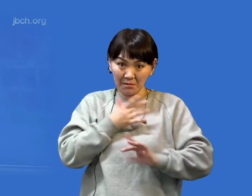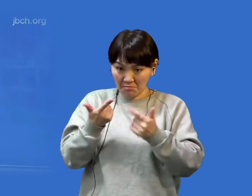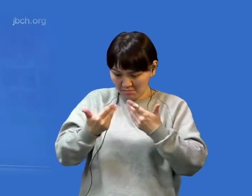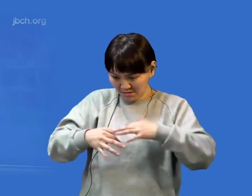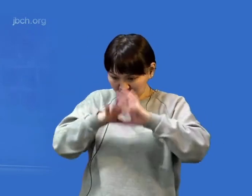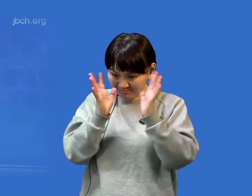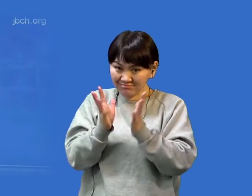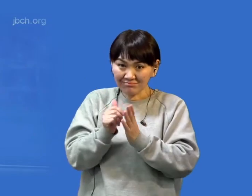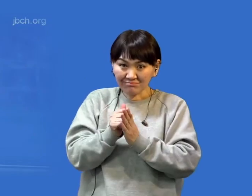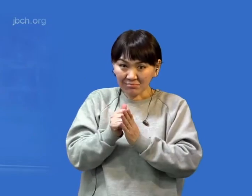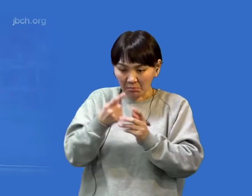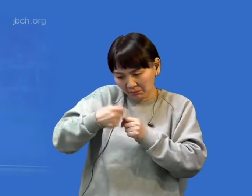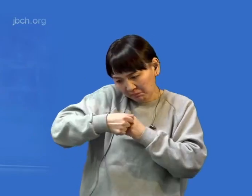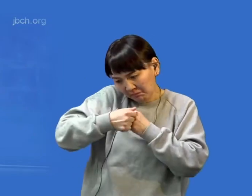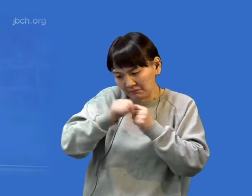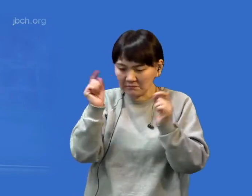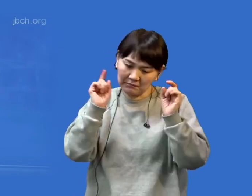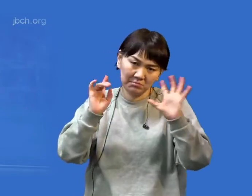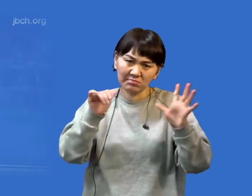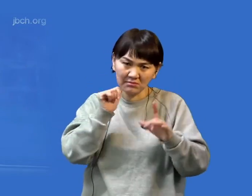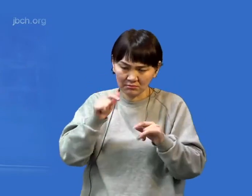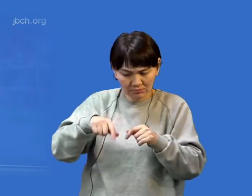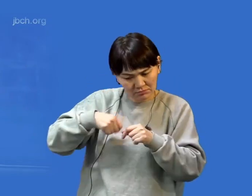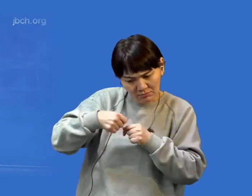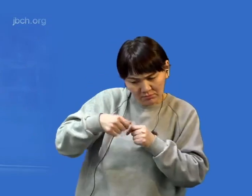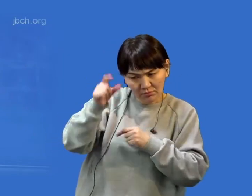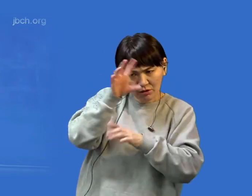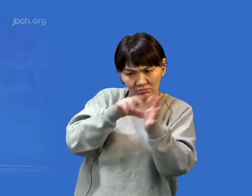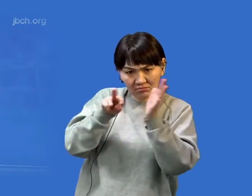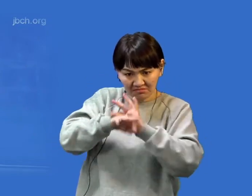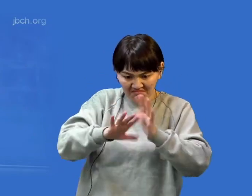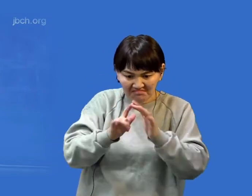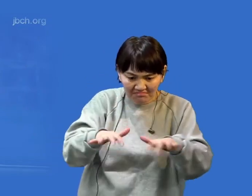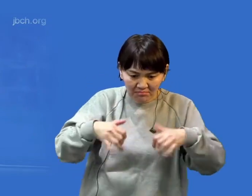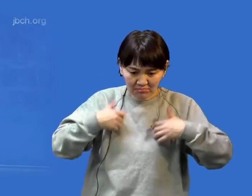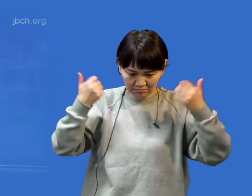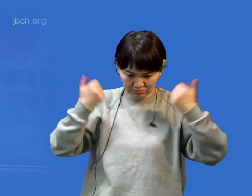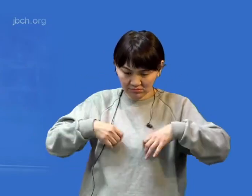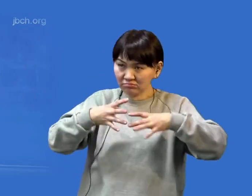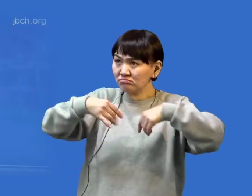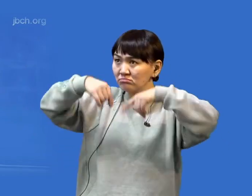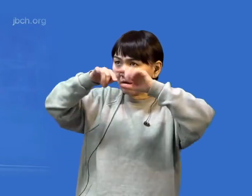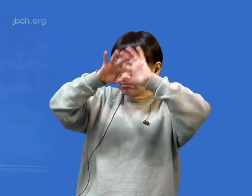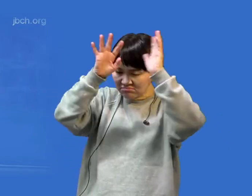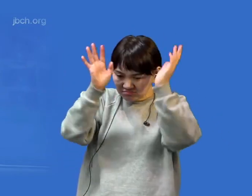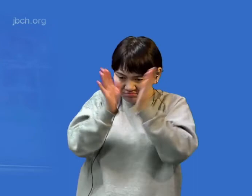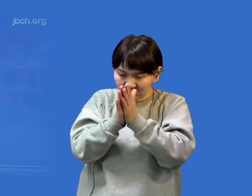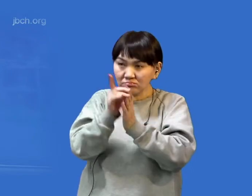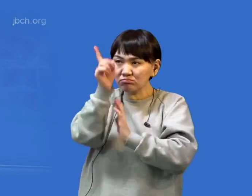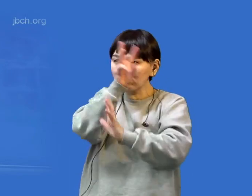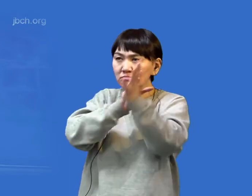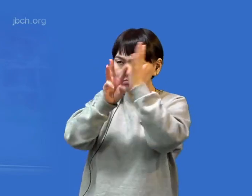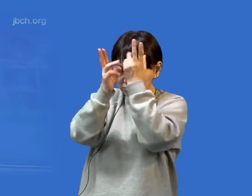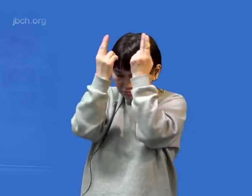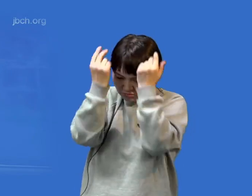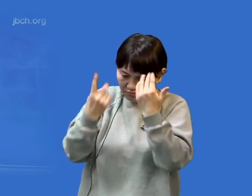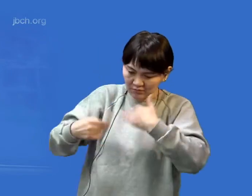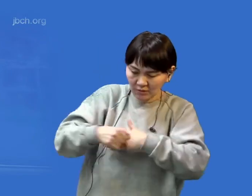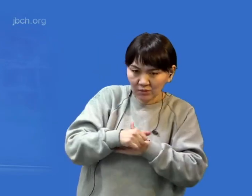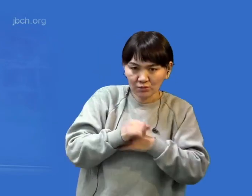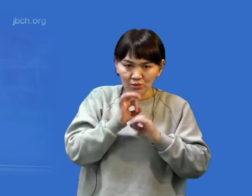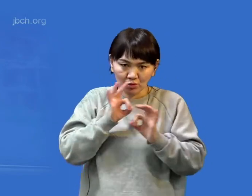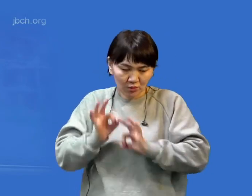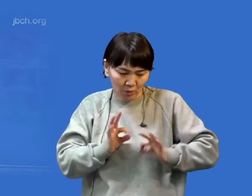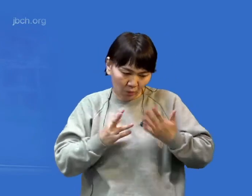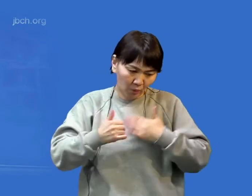дээр өөрийгөө захирах. Ингээ бурхны хүслийн дагуу илүү яаж сайн өөрийгөө захиргаад иж бурхны хүслийн дагуу амьдрч үнийг